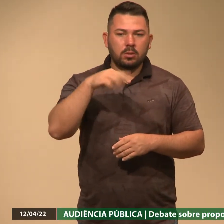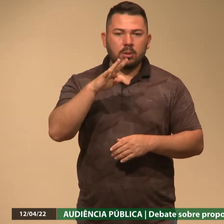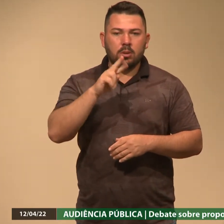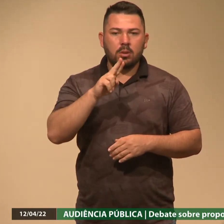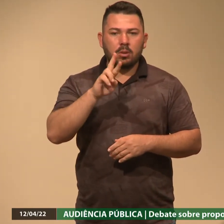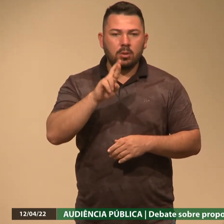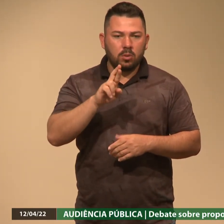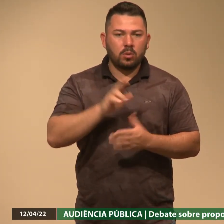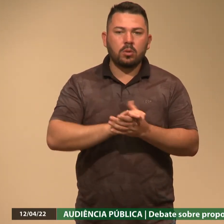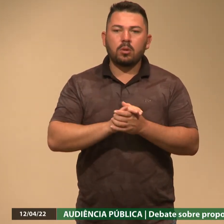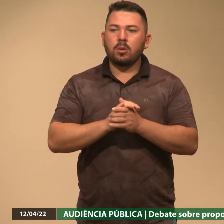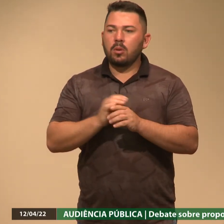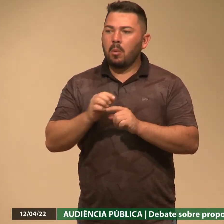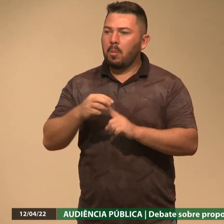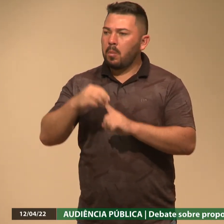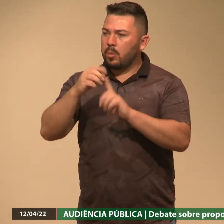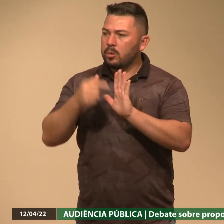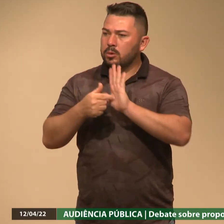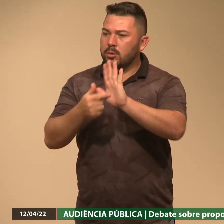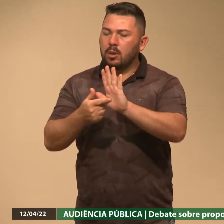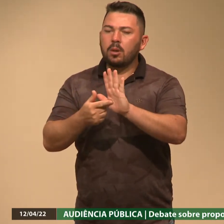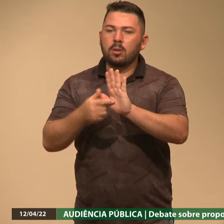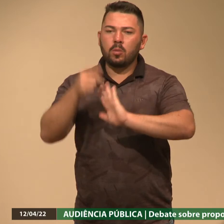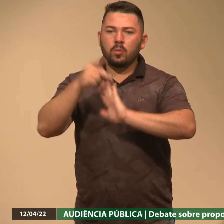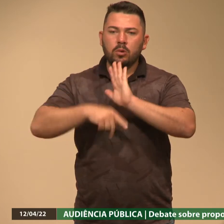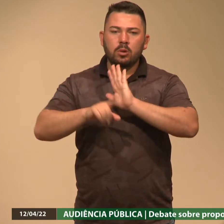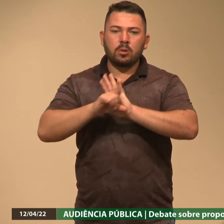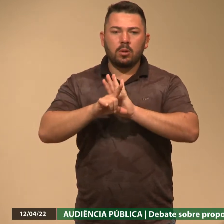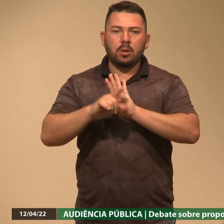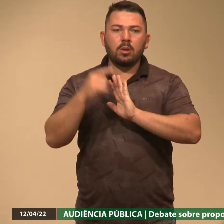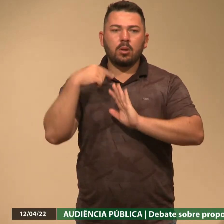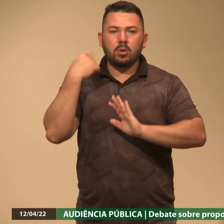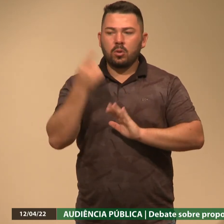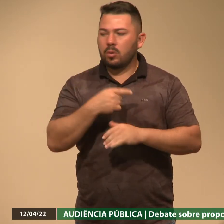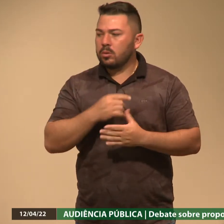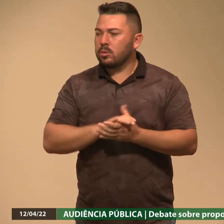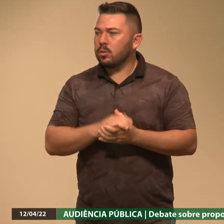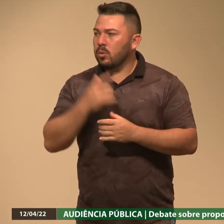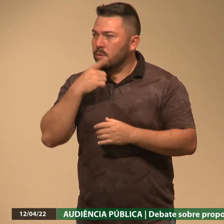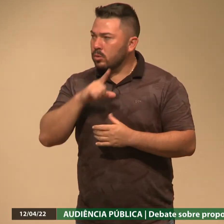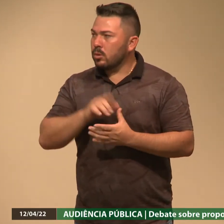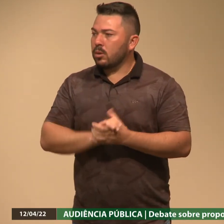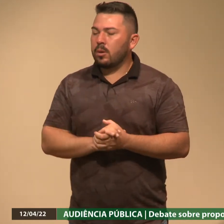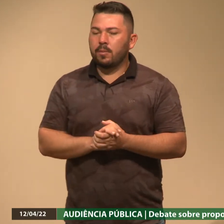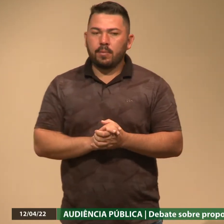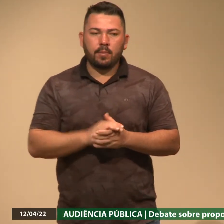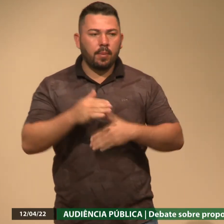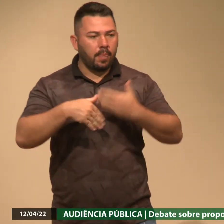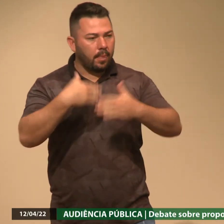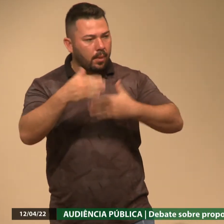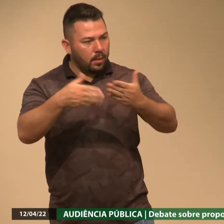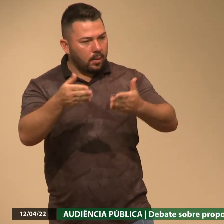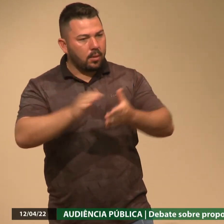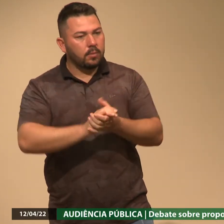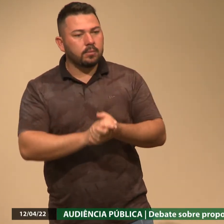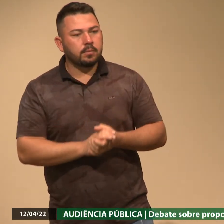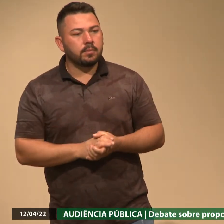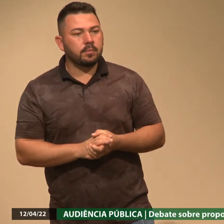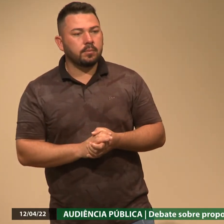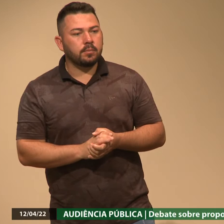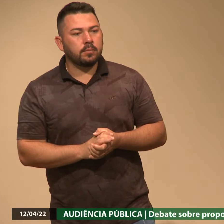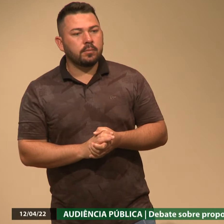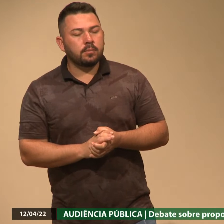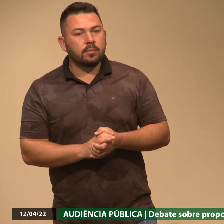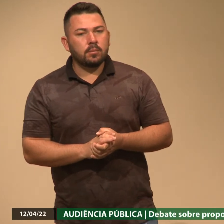ajudar eu penso destacar isso no projeto de lei para que possamos né avançar nesse sentido